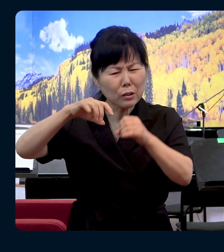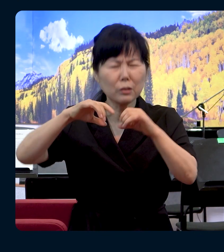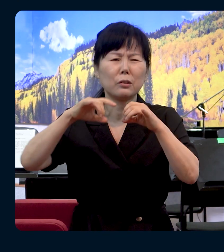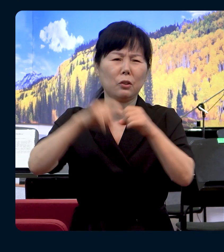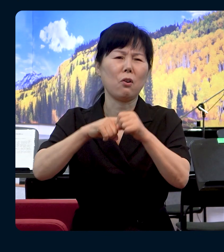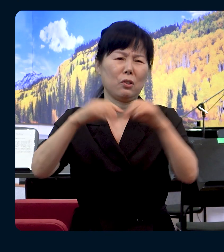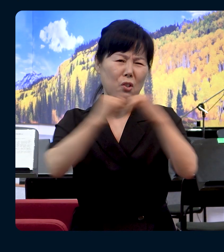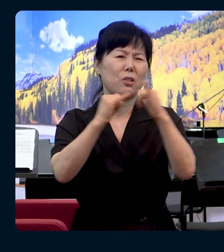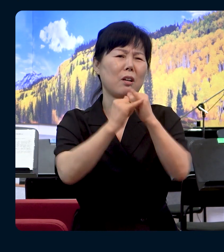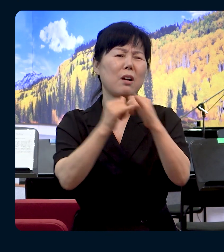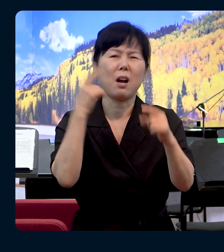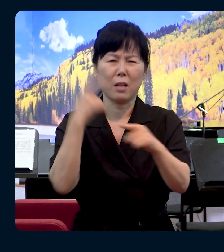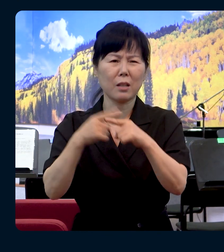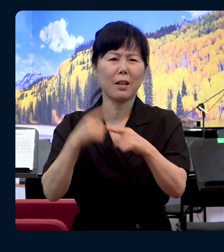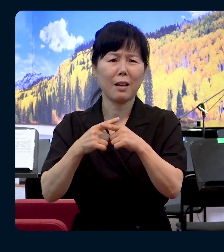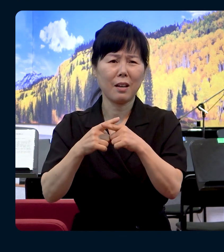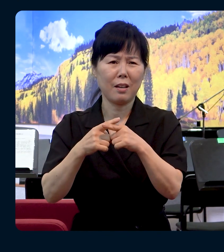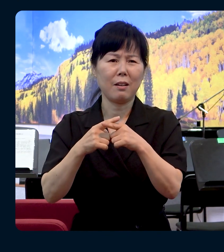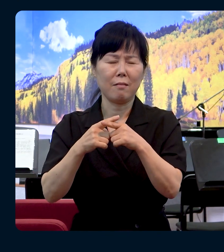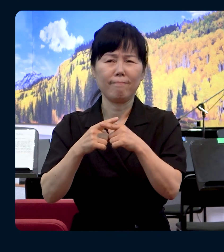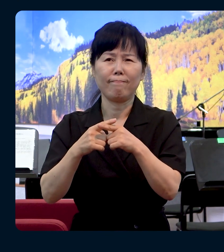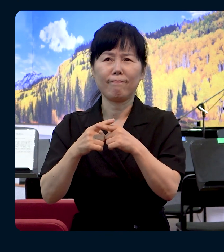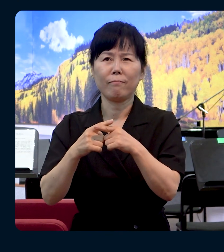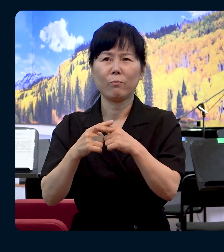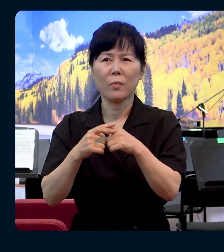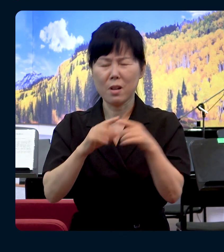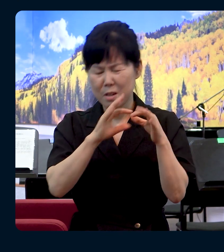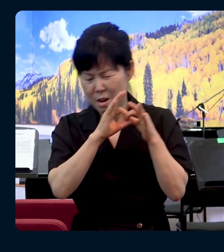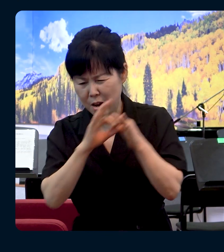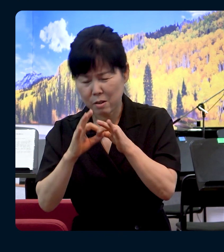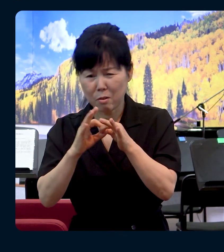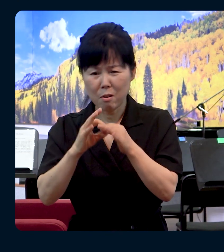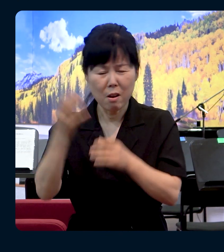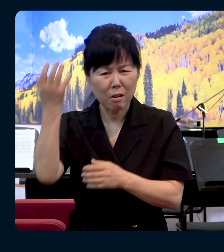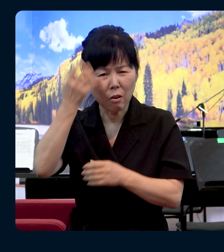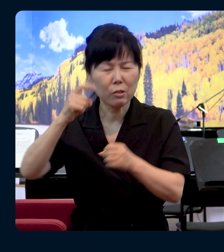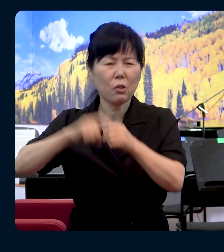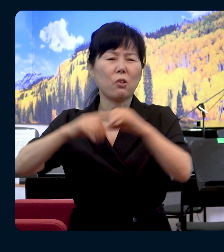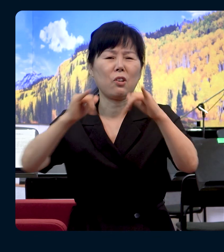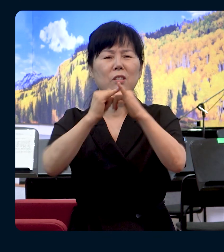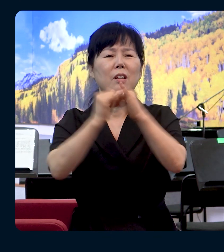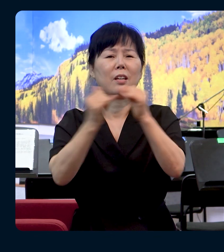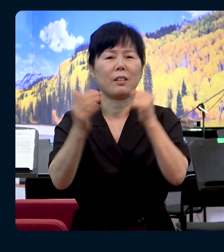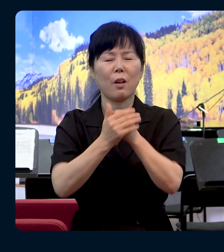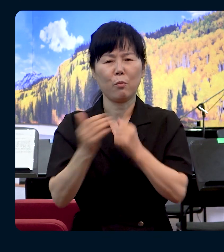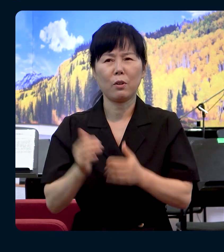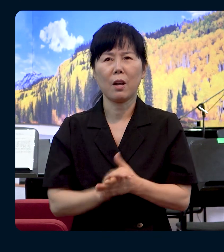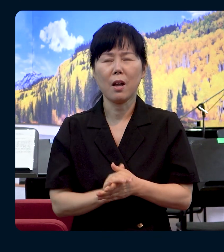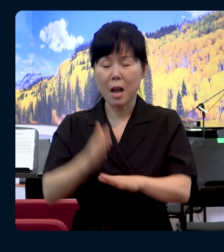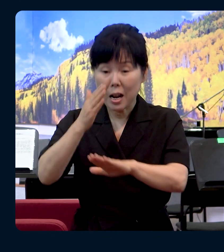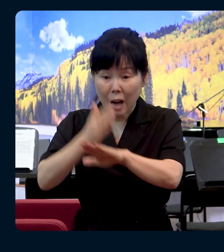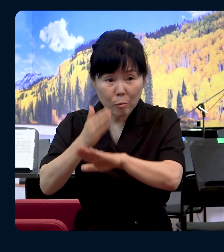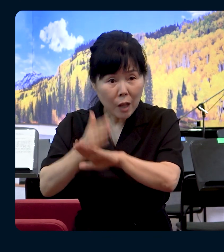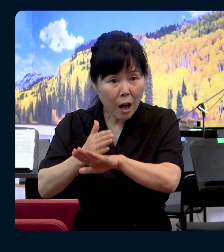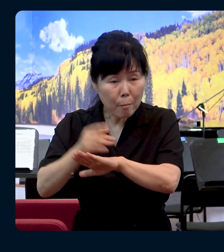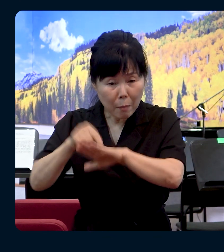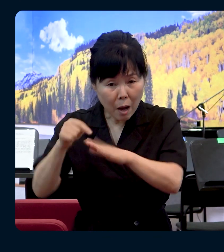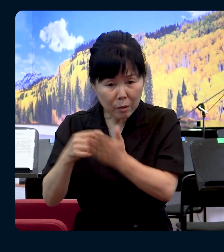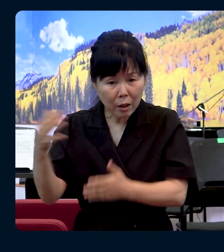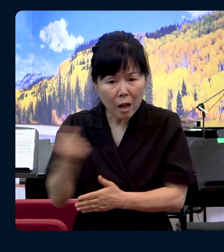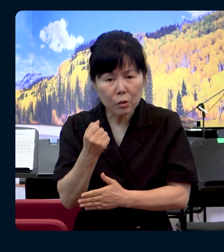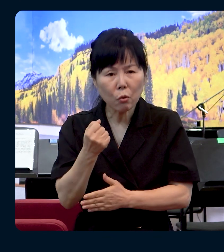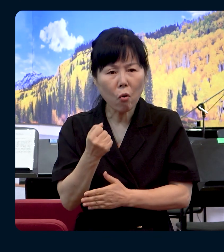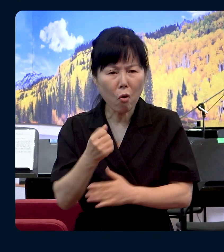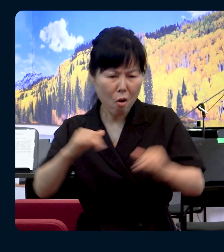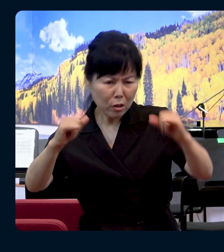없어요. 영적 전쟁이라니까요 계속하고 멈출 수가 없어요. 감사함으로 깨어 있어야 돼요. 싸움을 해야